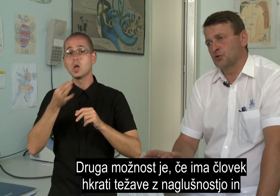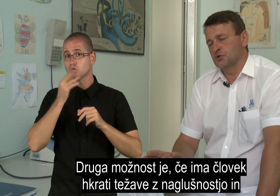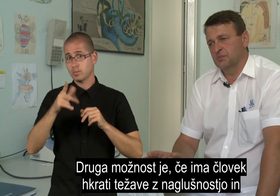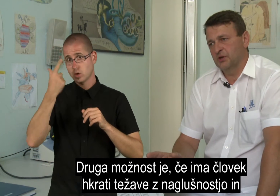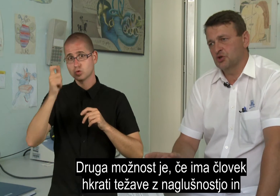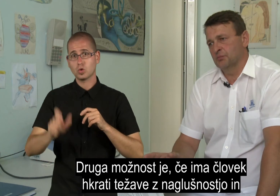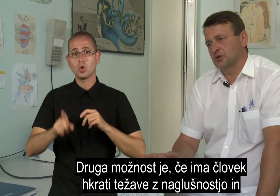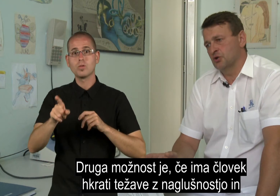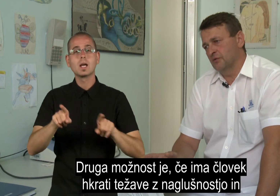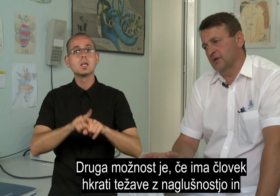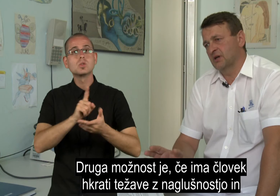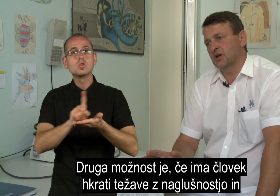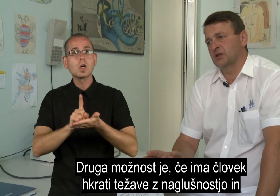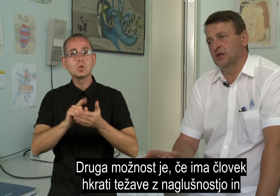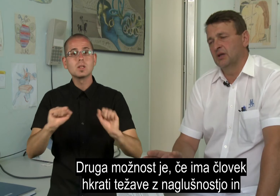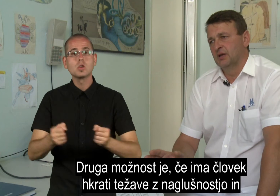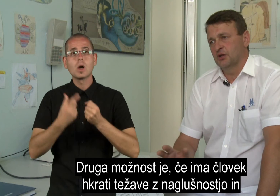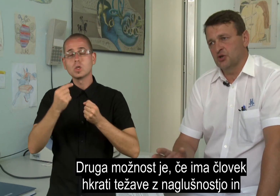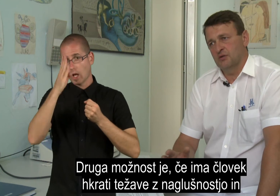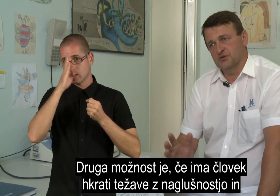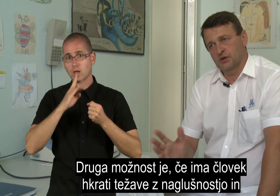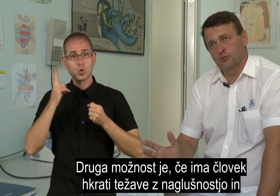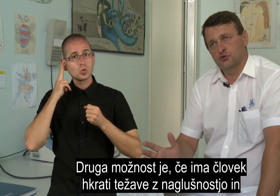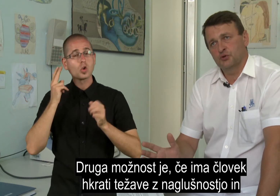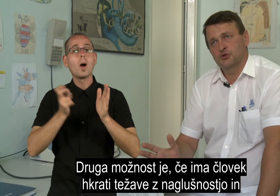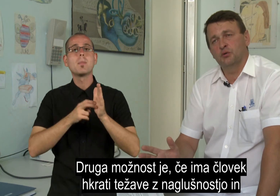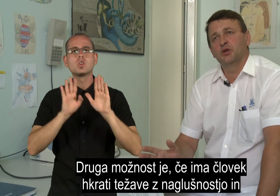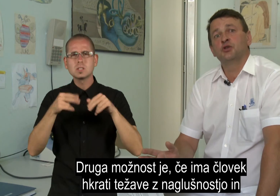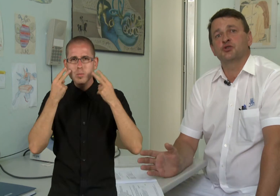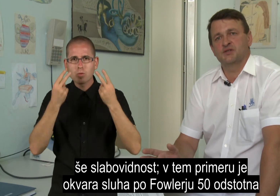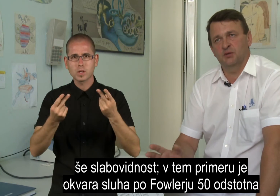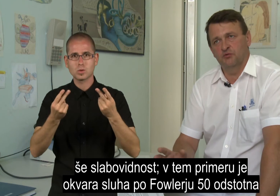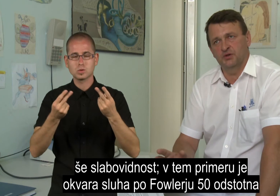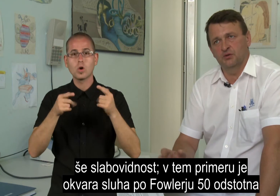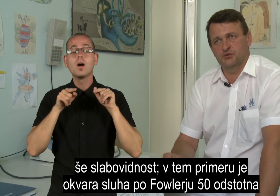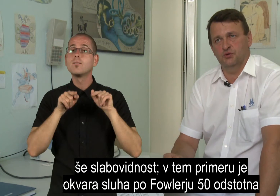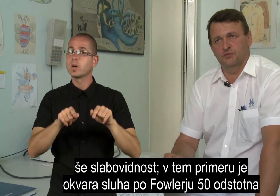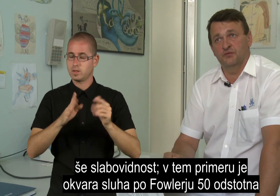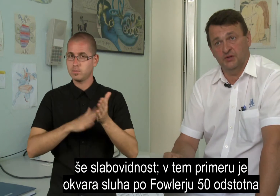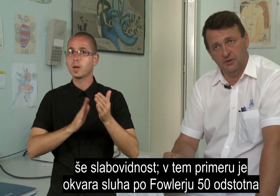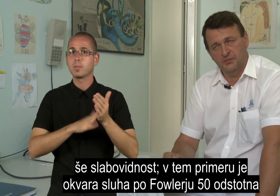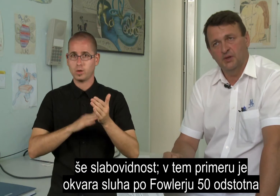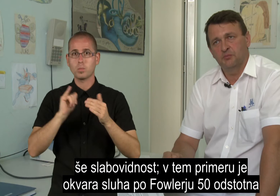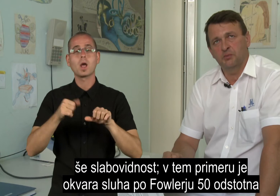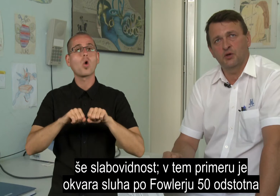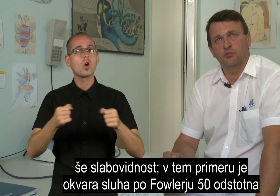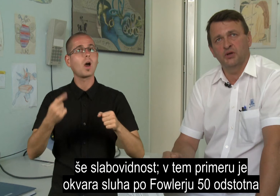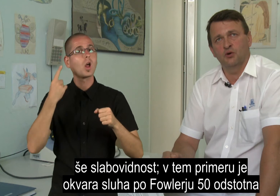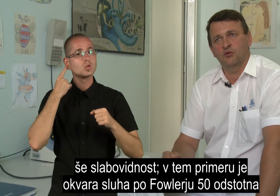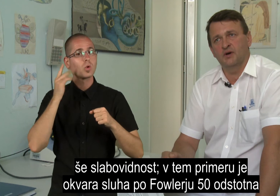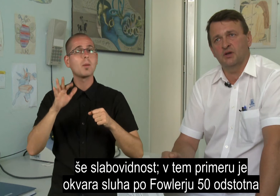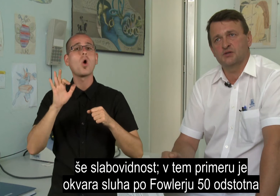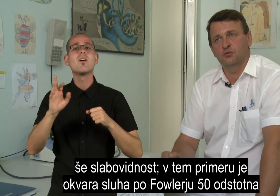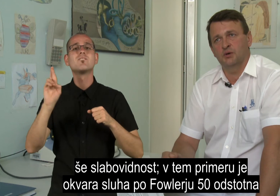Druga možnost pa je, če ima človek hkrati težavo z naglušnostjo in še slabovidnostjo. V tem primeru pa